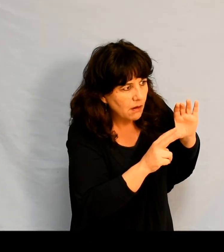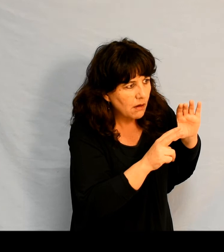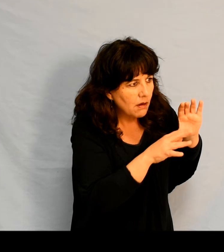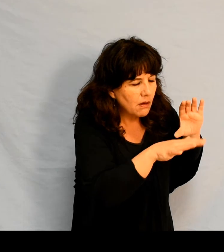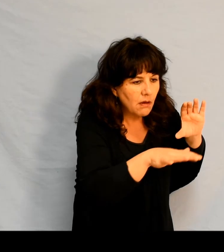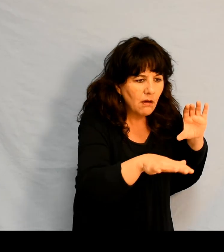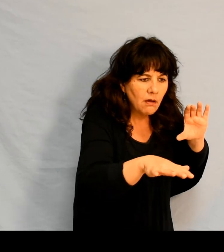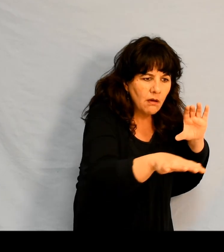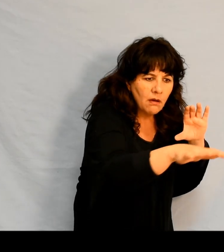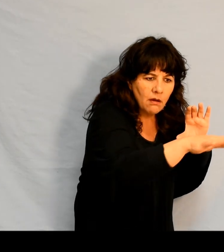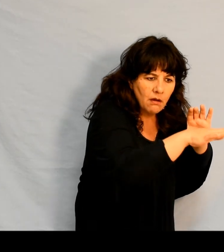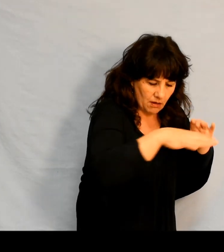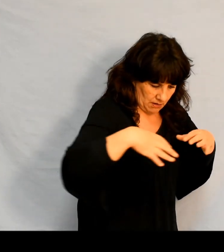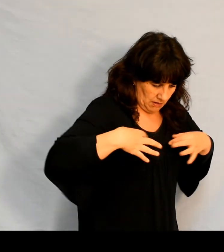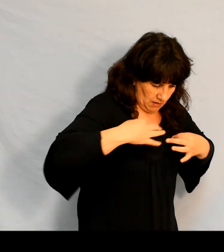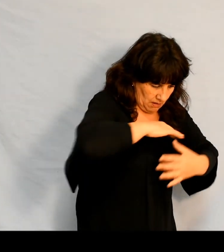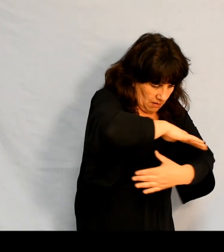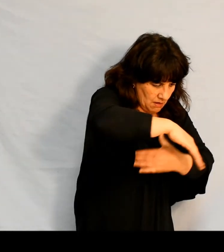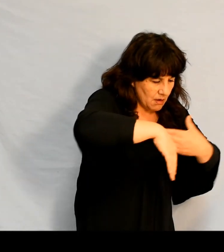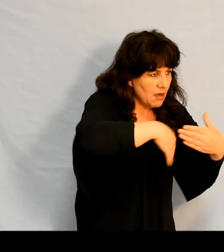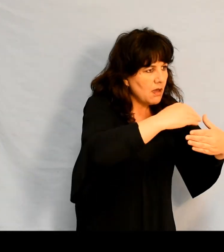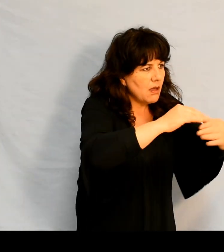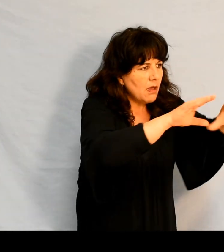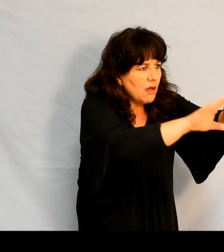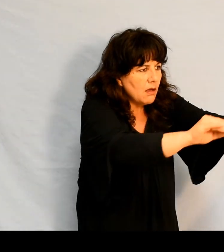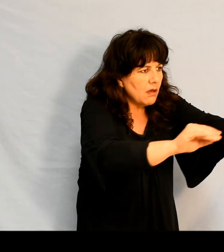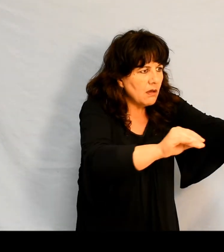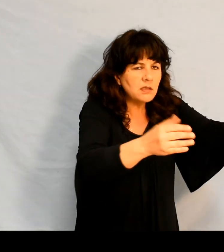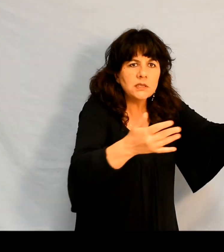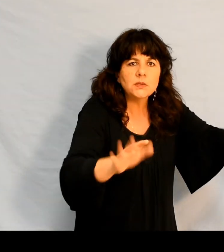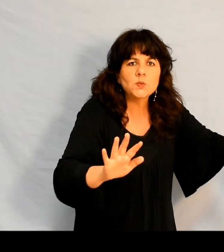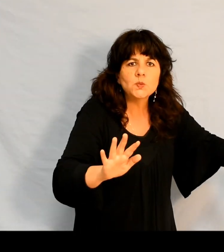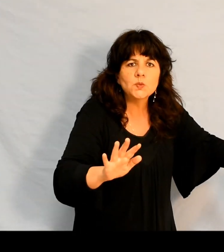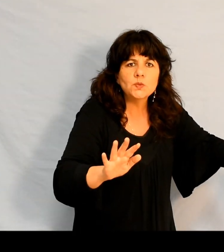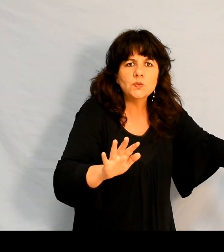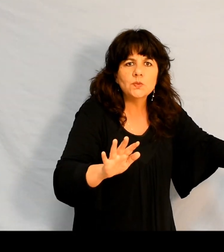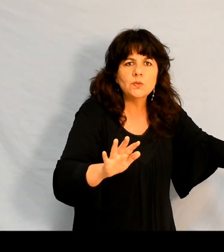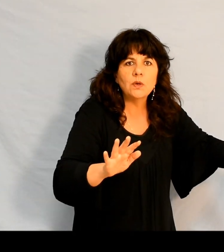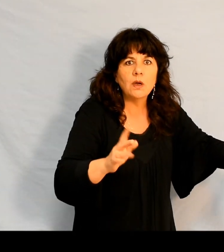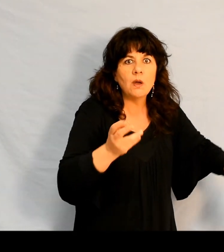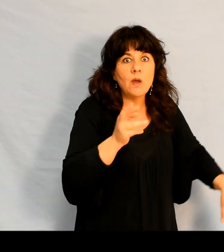Il s'en retourna chez lui, tout étonné de ce qui était arrivé.